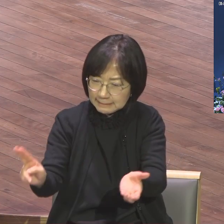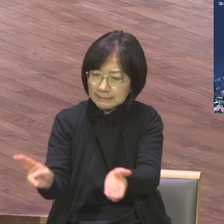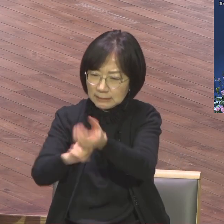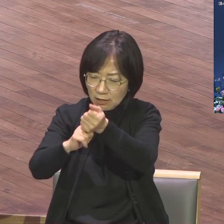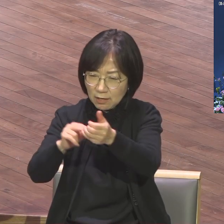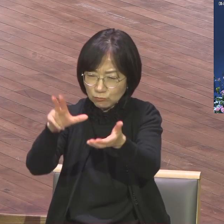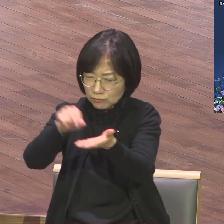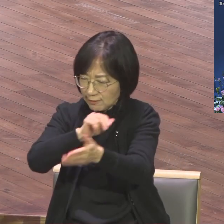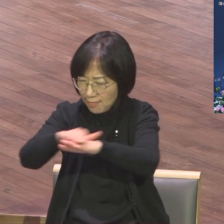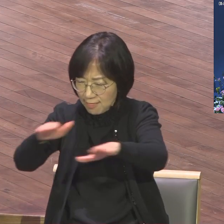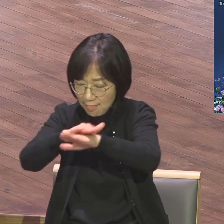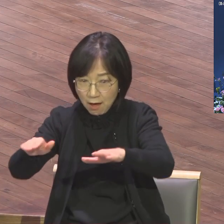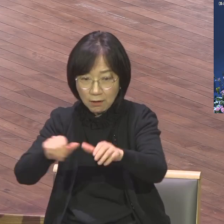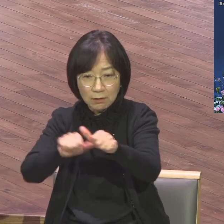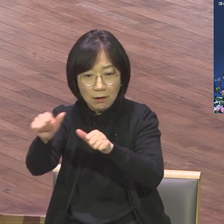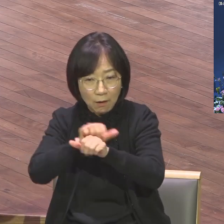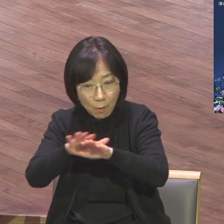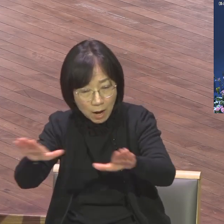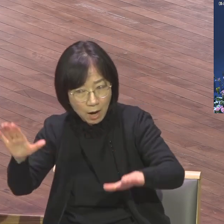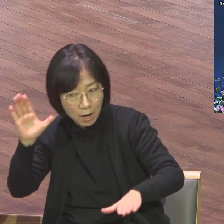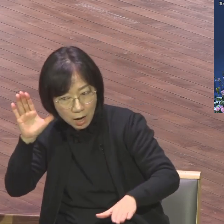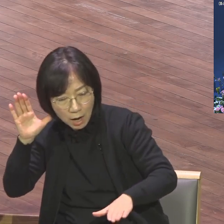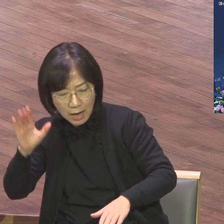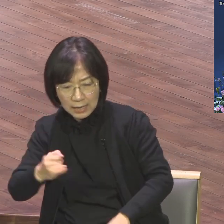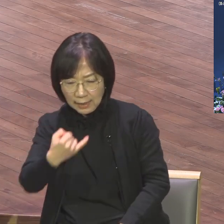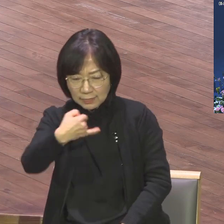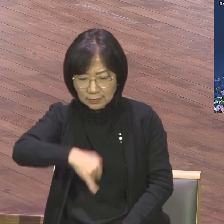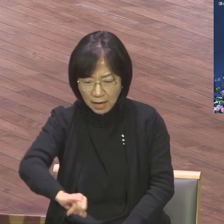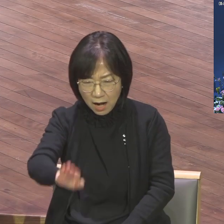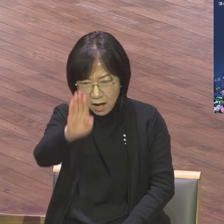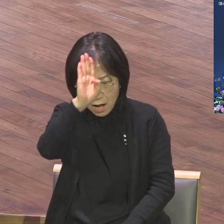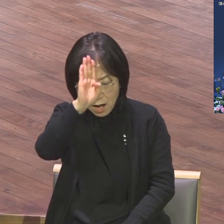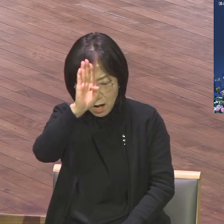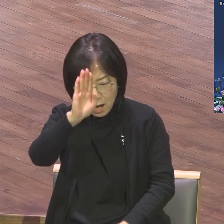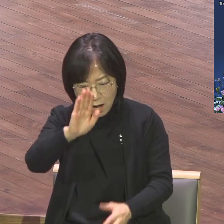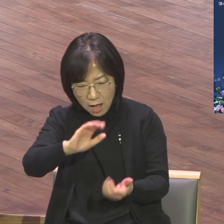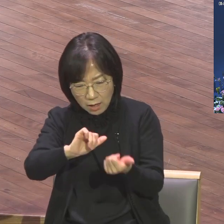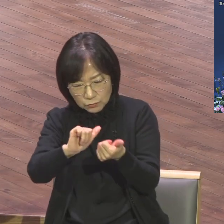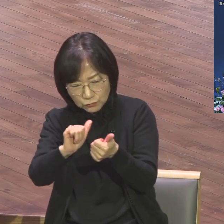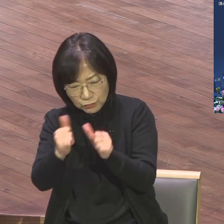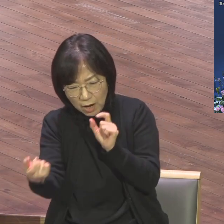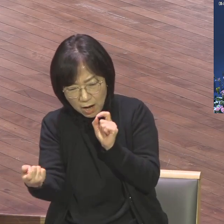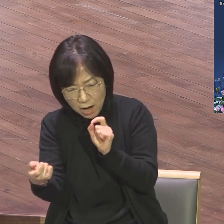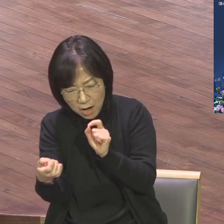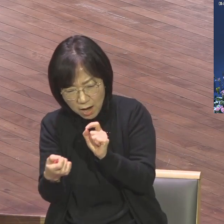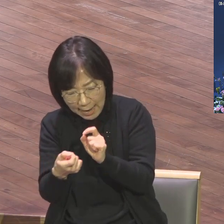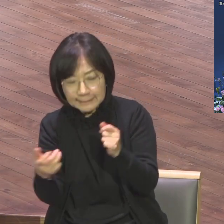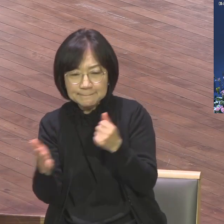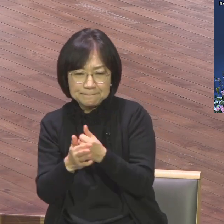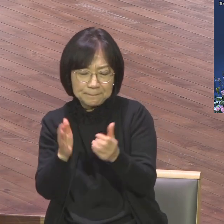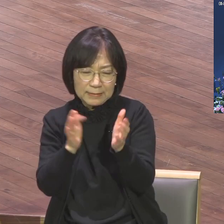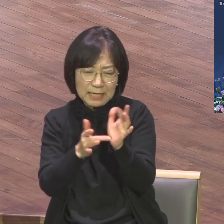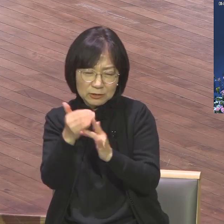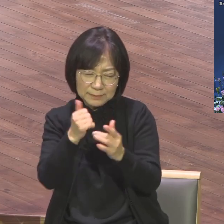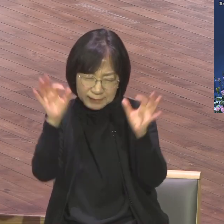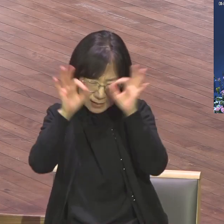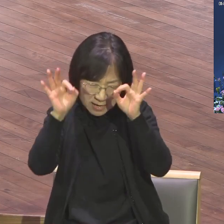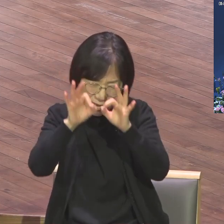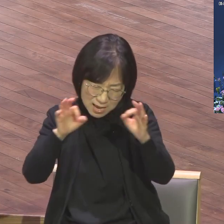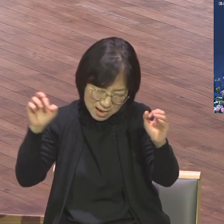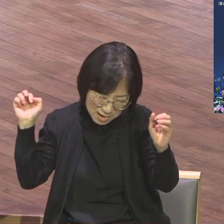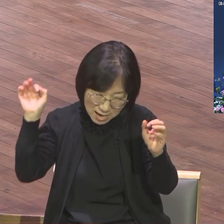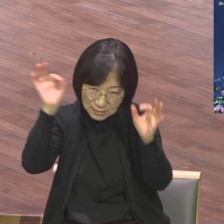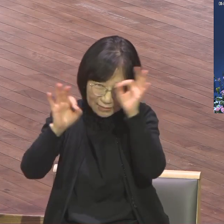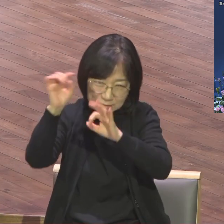라는 소문을 들어서 소문 그리고 예수님 찾아온 거예요. 그 소문 듣고 그만큼 예수 소문을 퍼뜨리는 삶이 중요합니다.